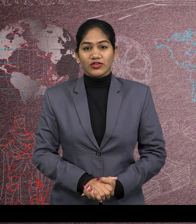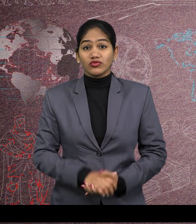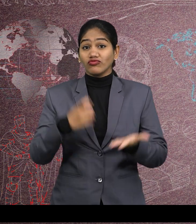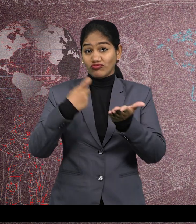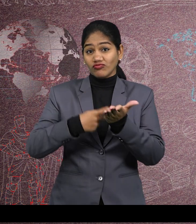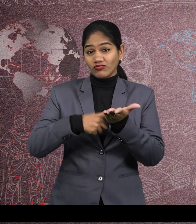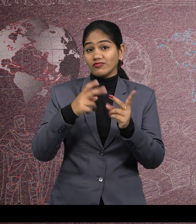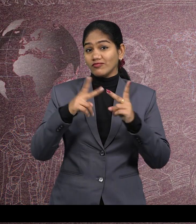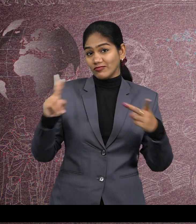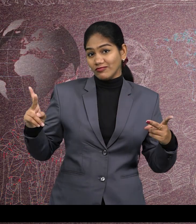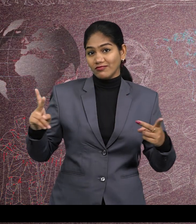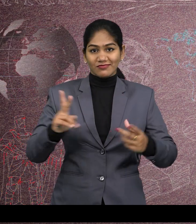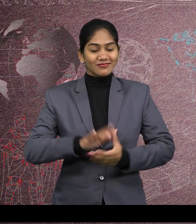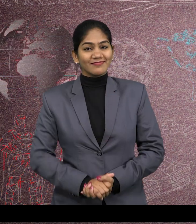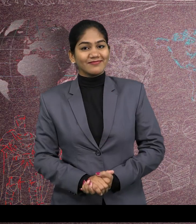నియమాలు,